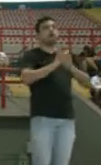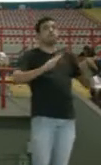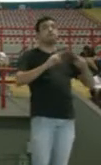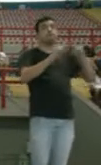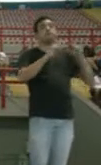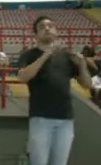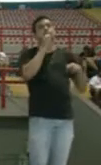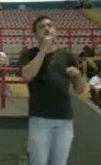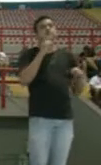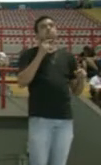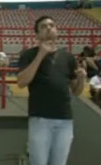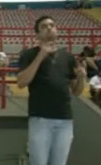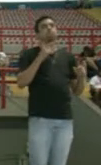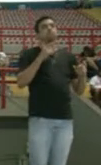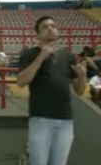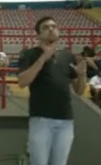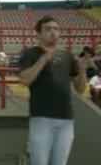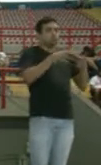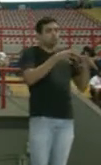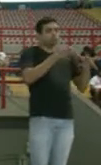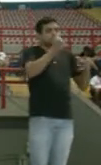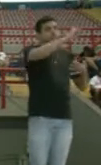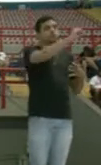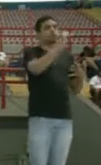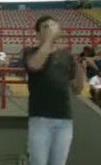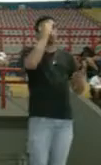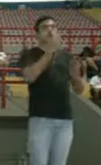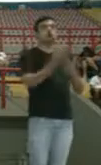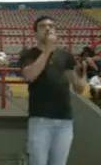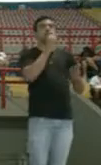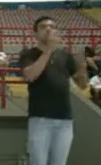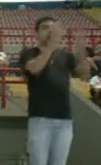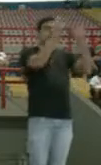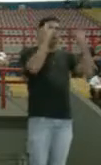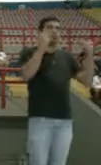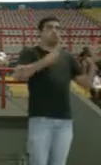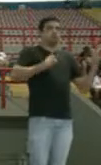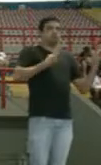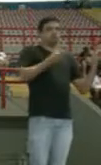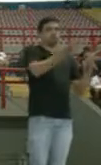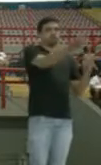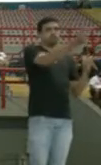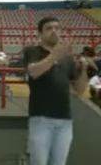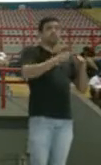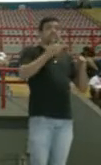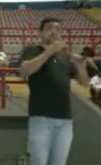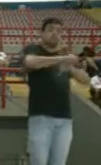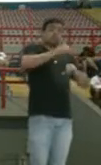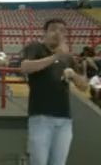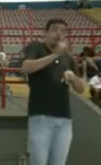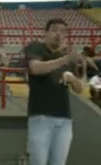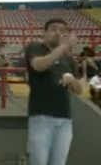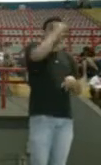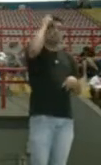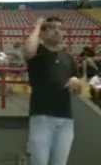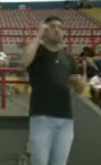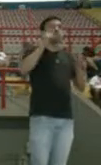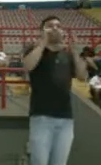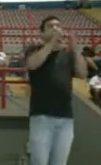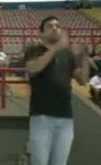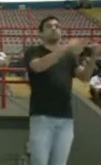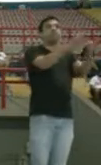Então essa corrente, ela não acredita que o capitalismo ele vai sobreviver, porque ele explora tanto que as pessoas não vão